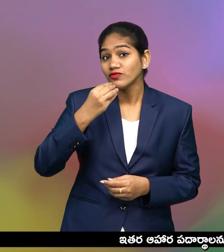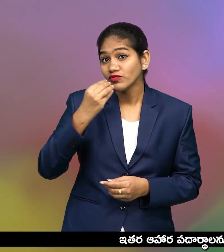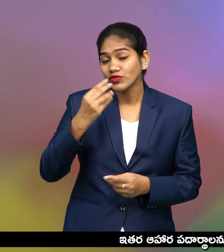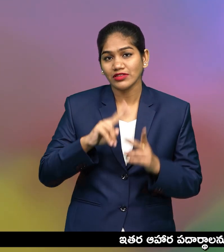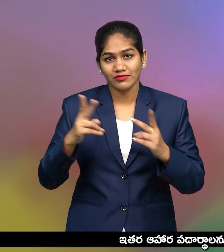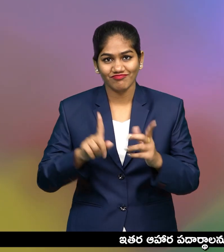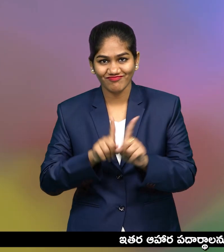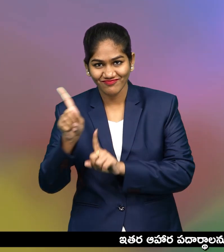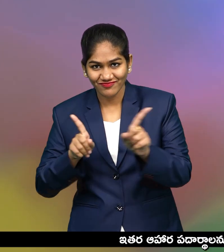ఉండాలి.